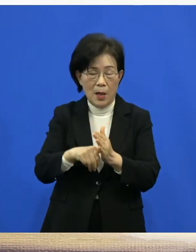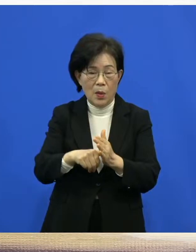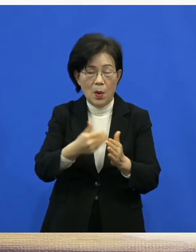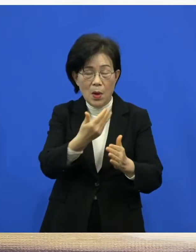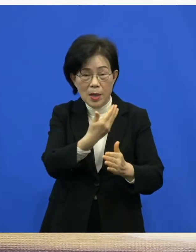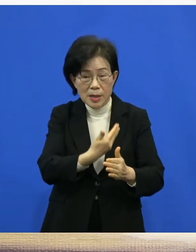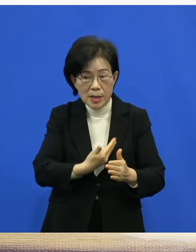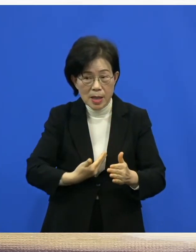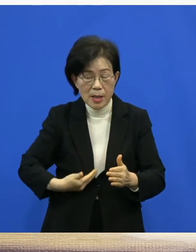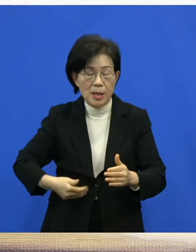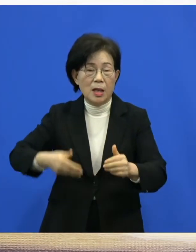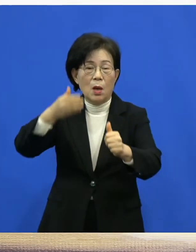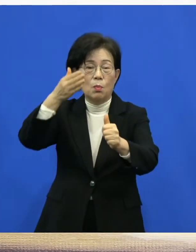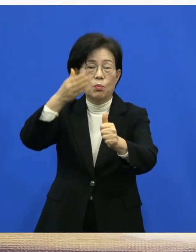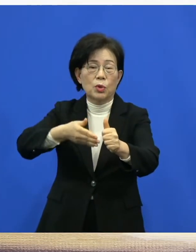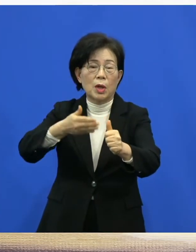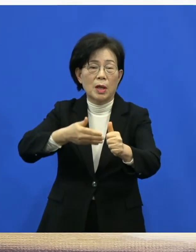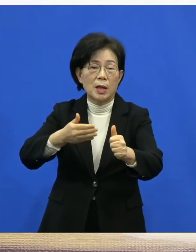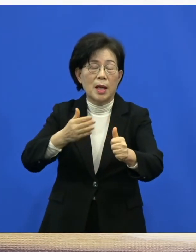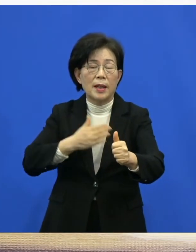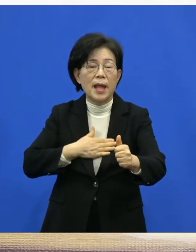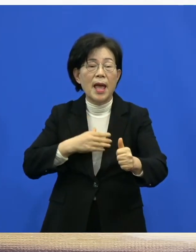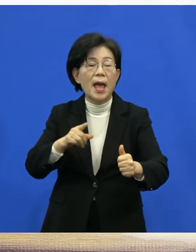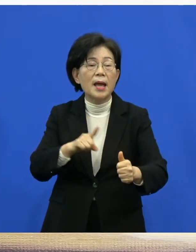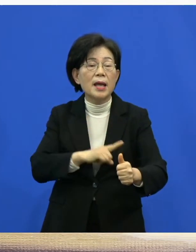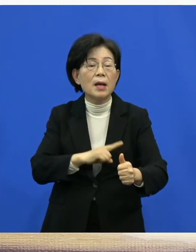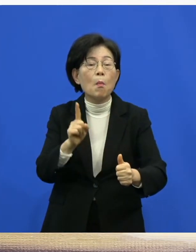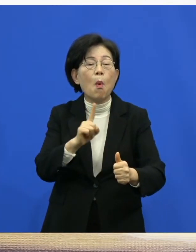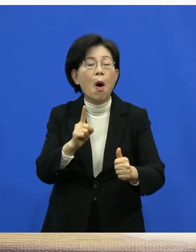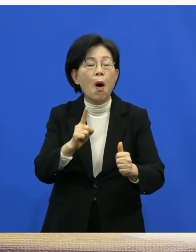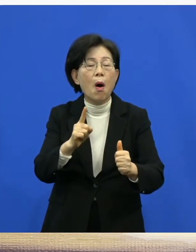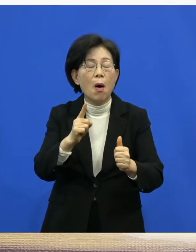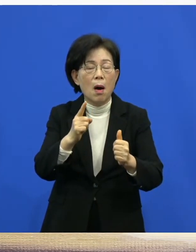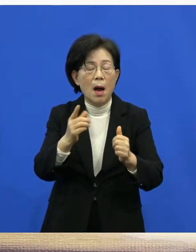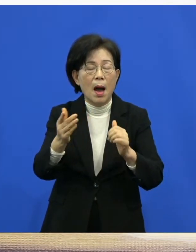잊지 말라고 당부하시는 거예요. 내 이름 임마누엘이야.